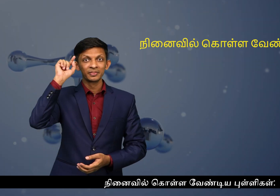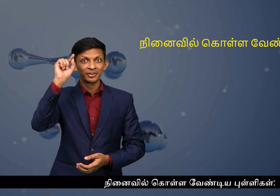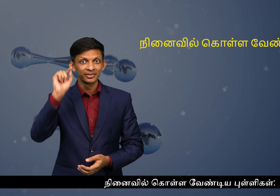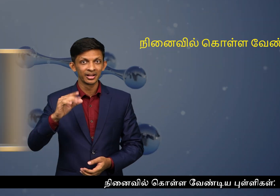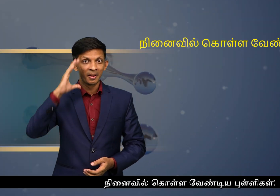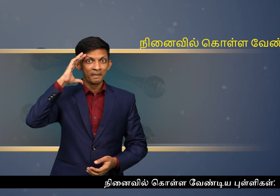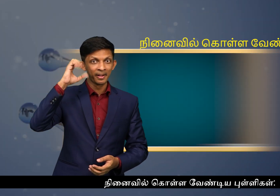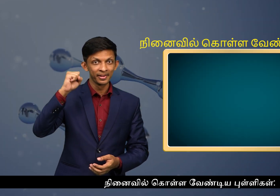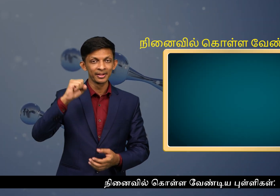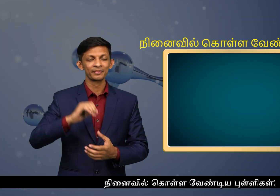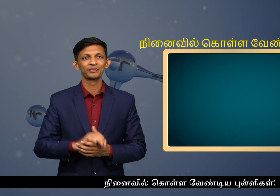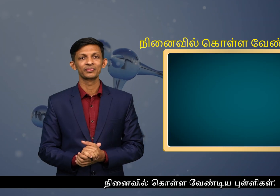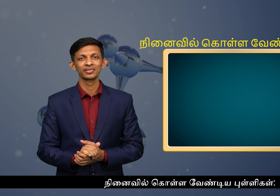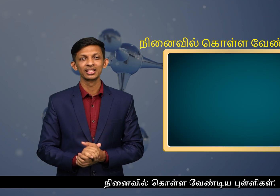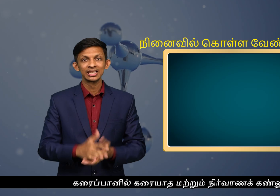நினைவில் வைத்துக் கொள்ளுங்கள்,